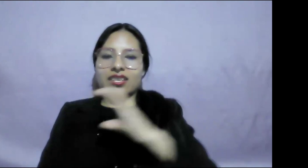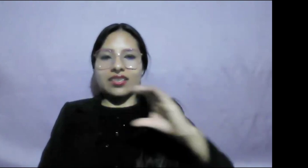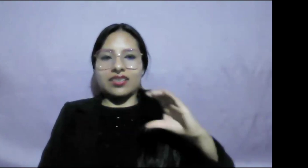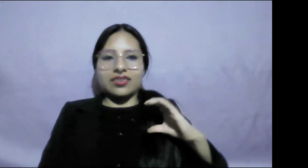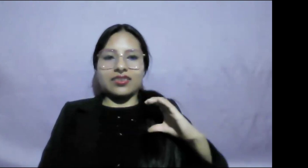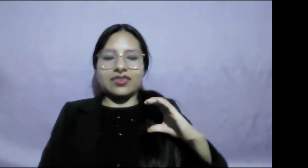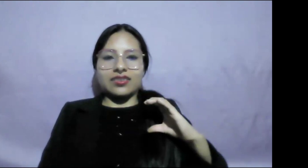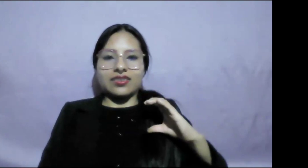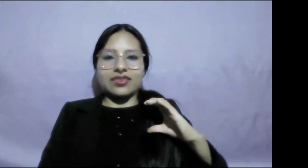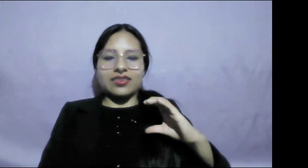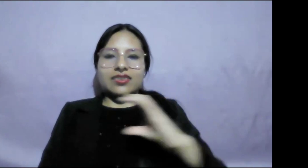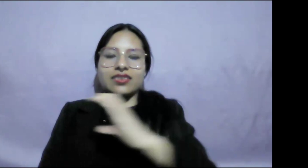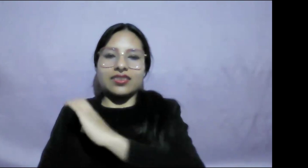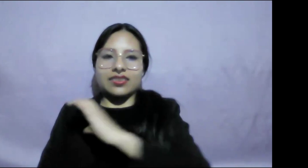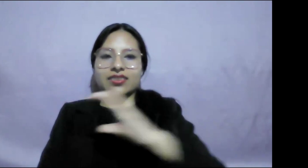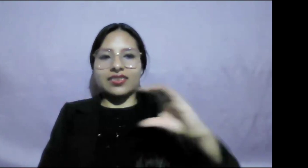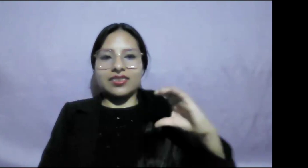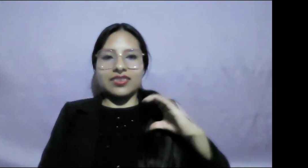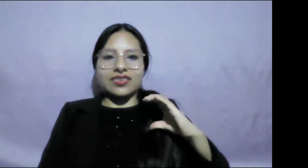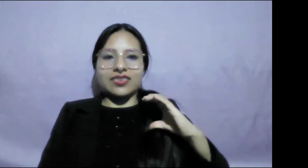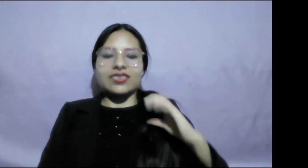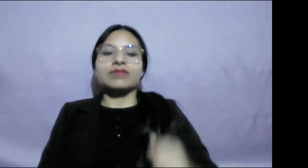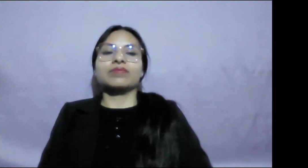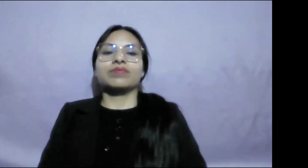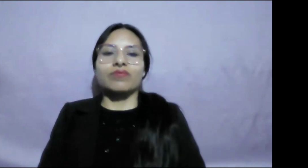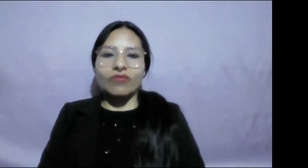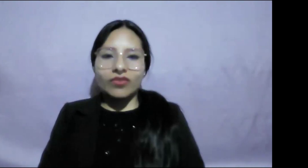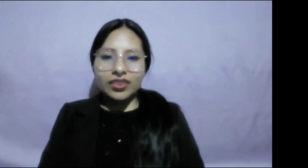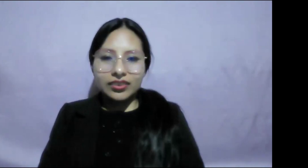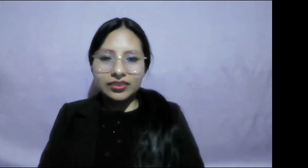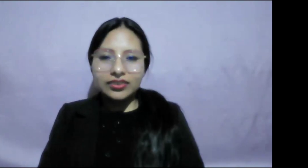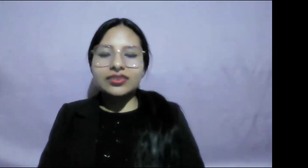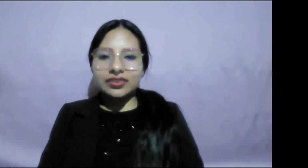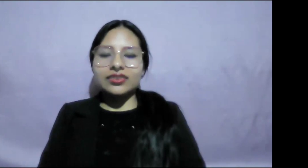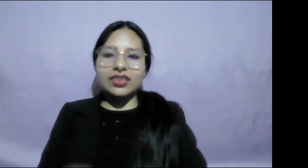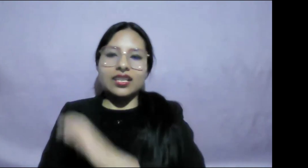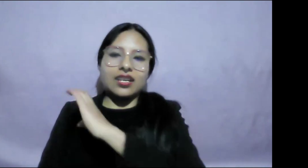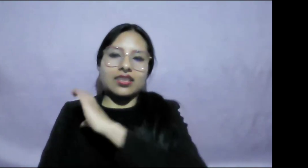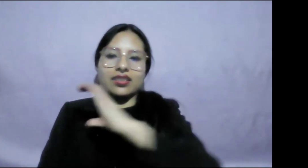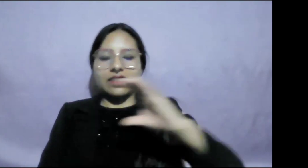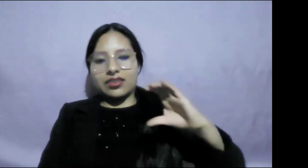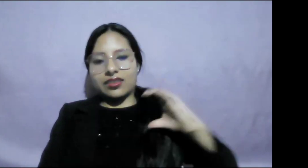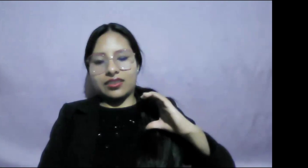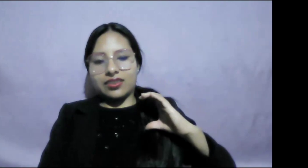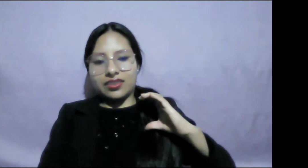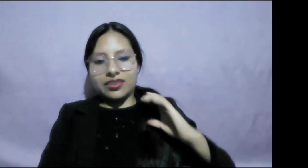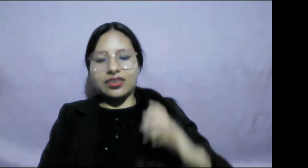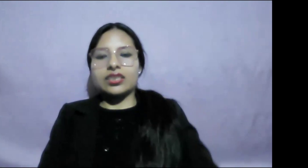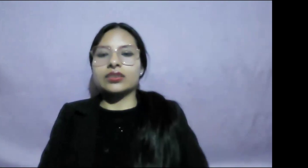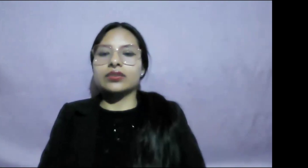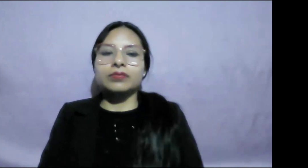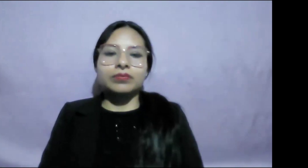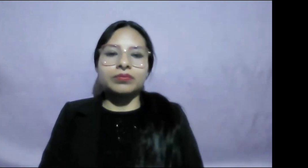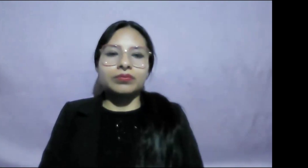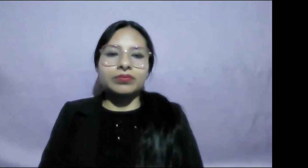Israel vamos a utilizar solo un brazo y doble c a la altura del pecho Ahí